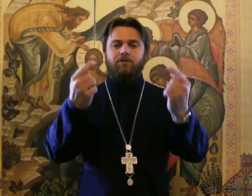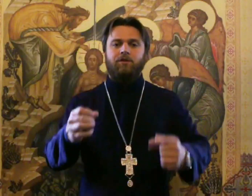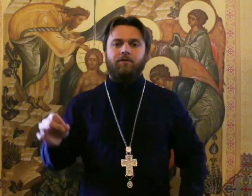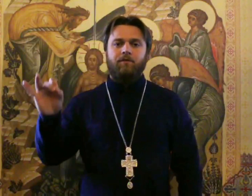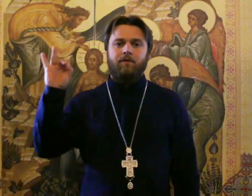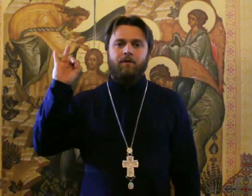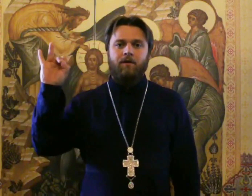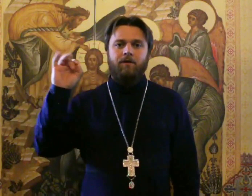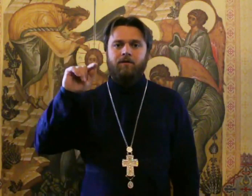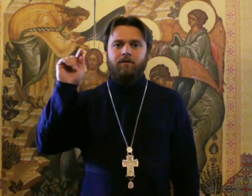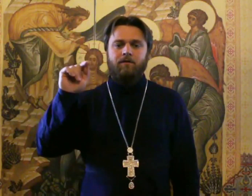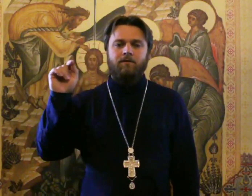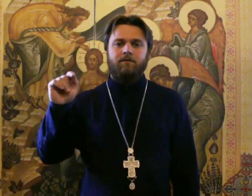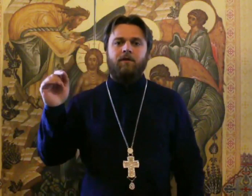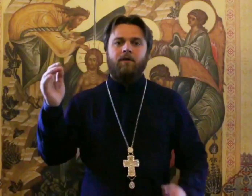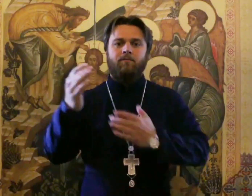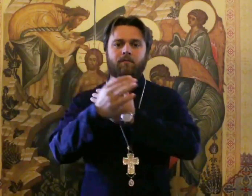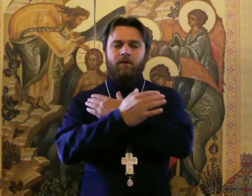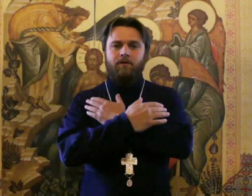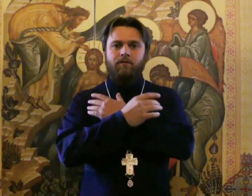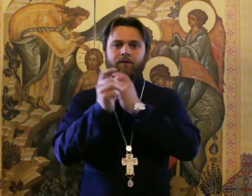Воскресший из мертвых